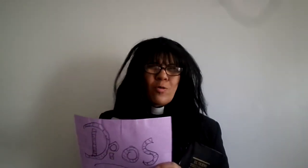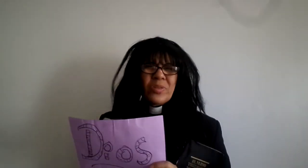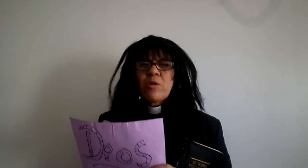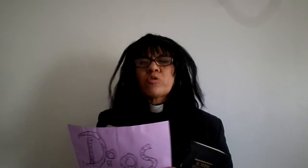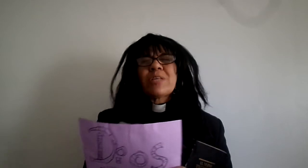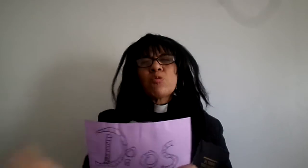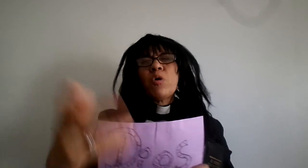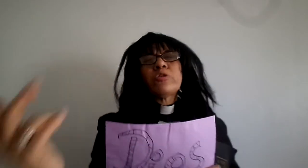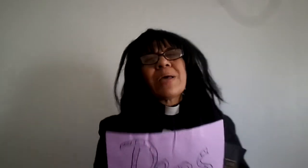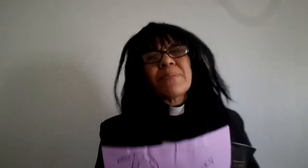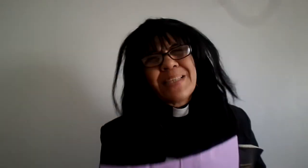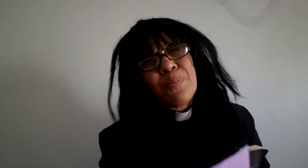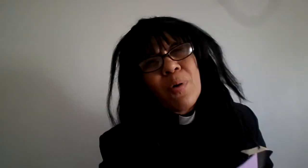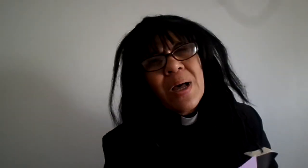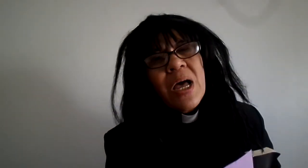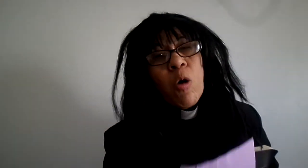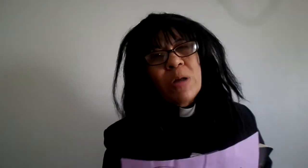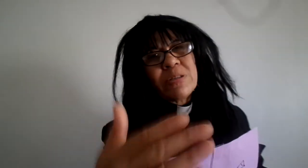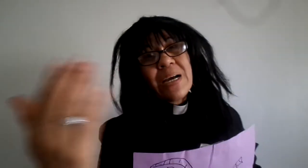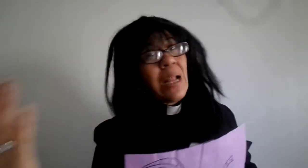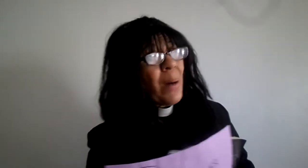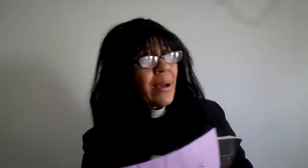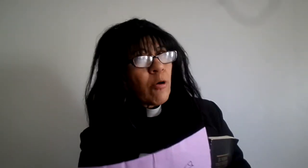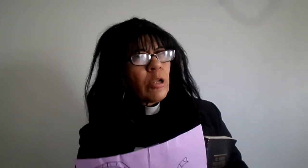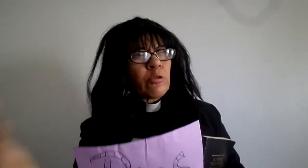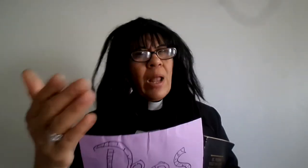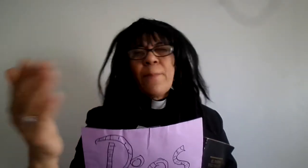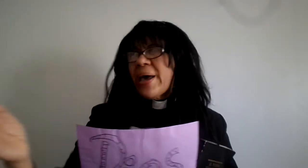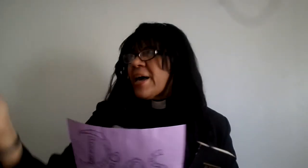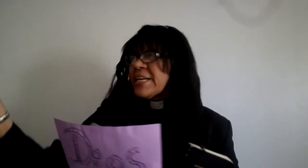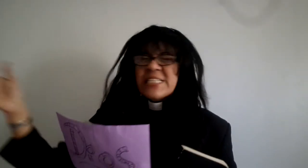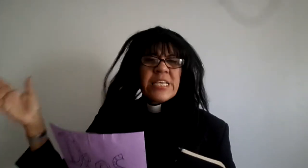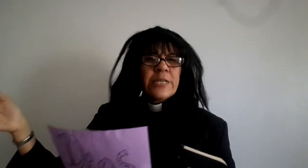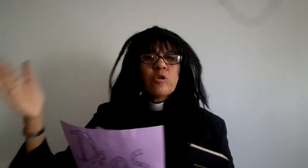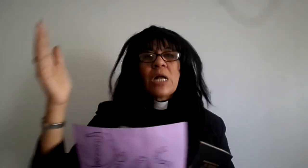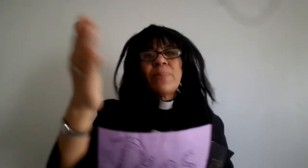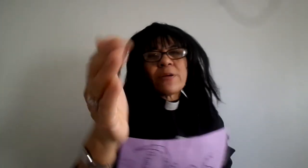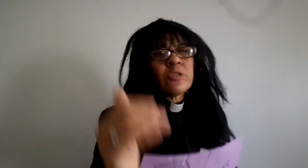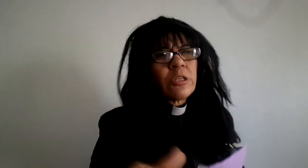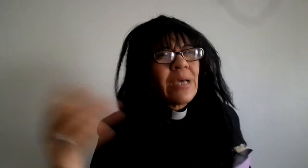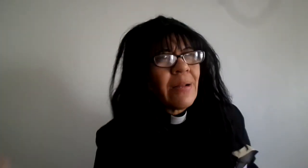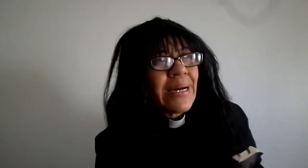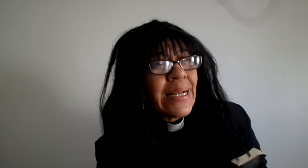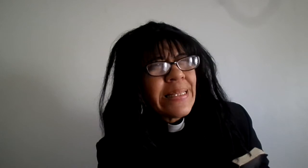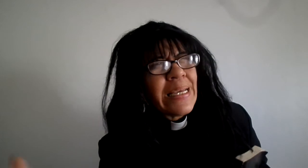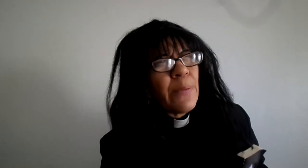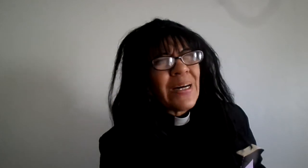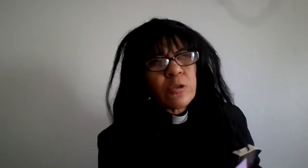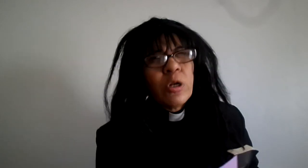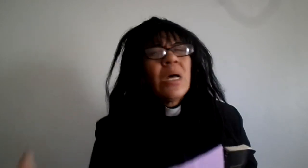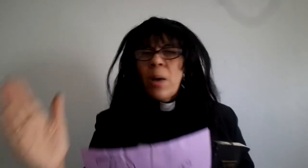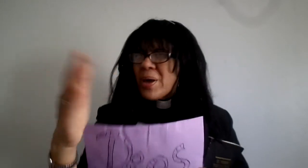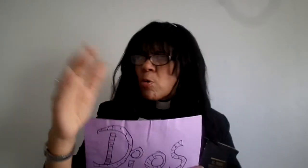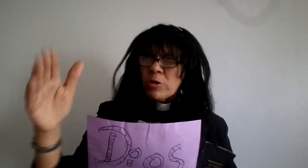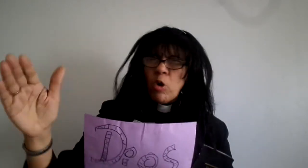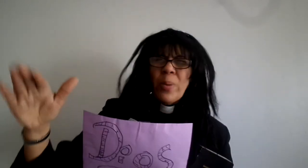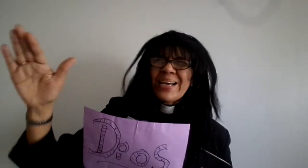contigo, tú te echas muerto de hambre, tipo. Cuando están en la vaca cola, tú las ves siguiendo al varón de Dios y al evangelista y al pastor. Pero cuando los ven que